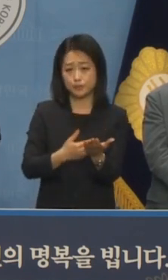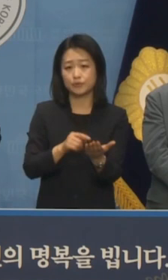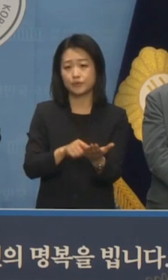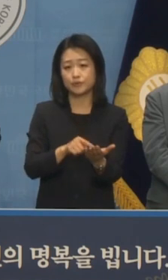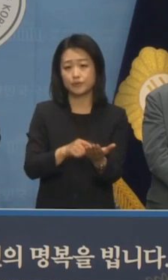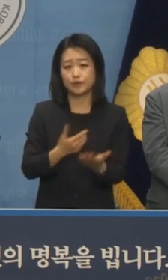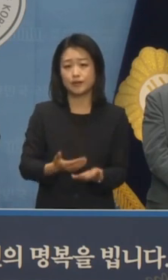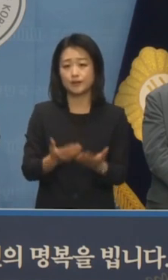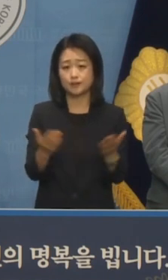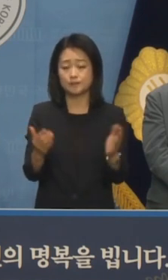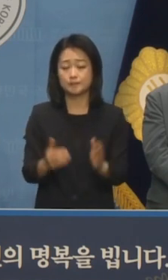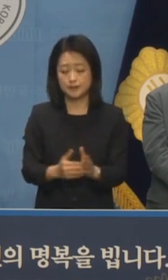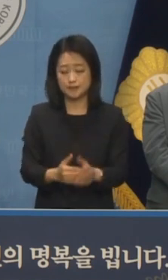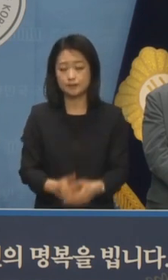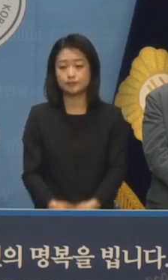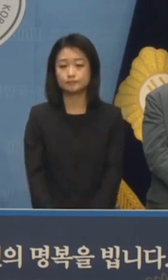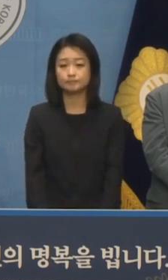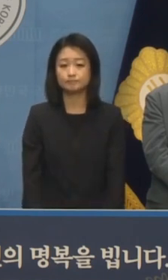메시지였습니다.